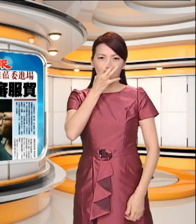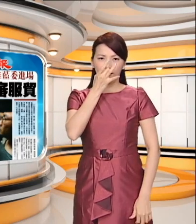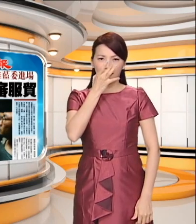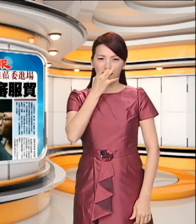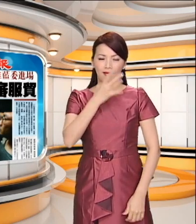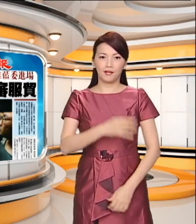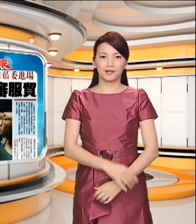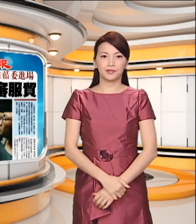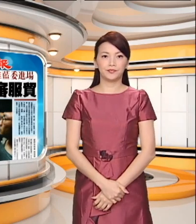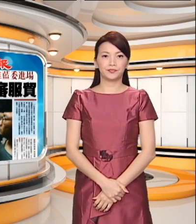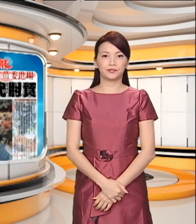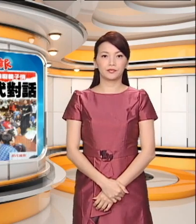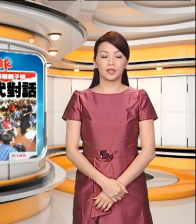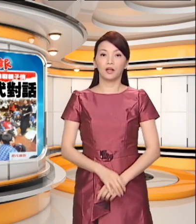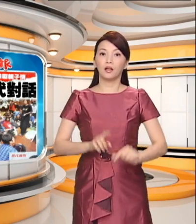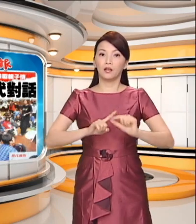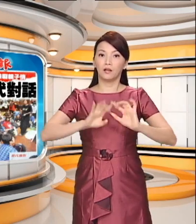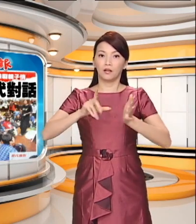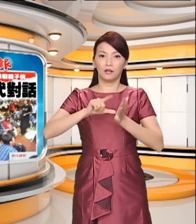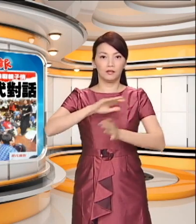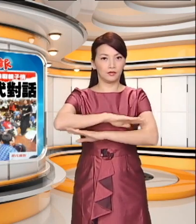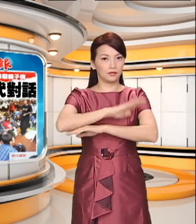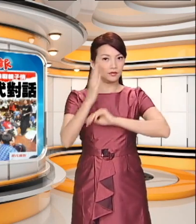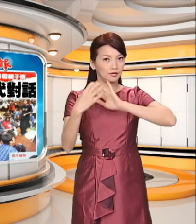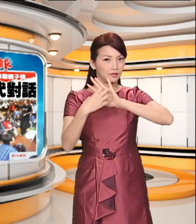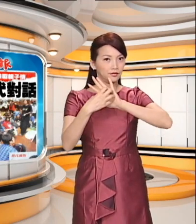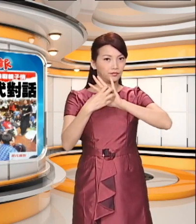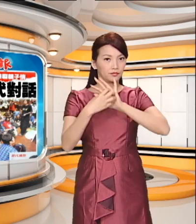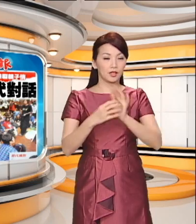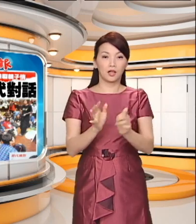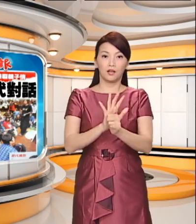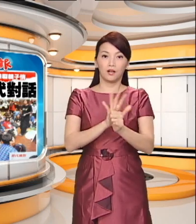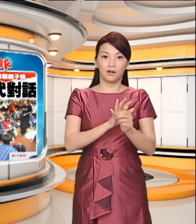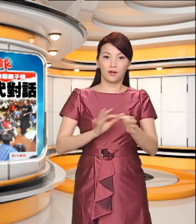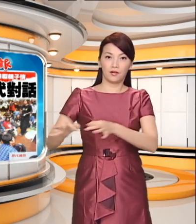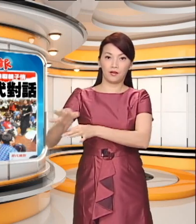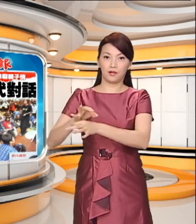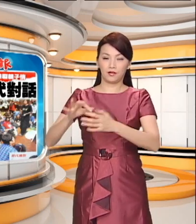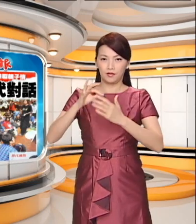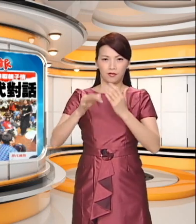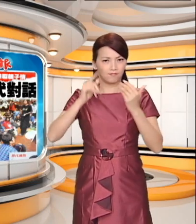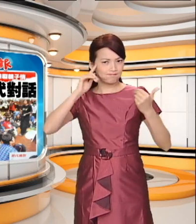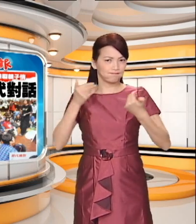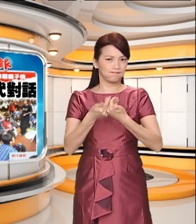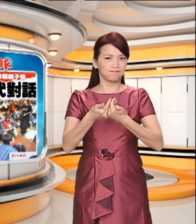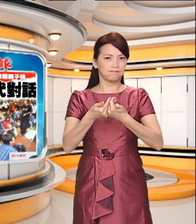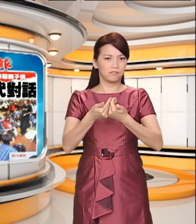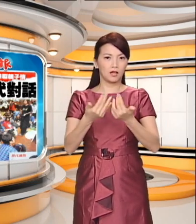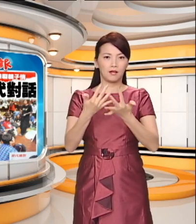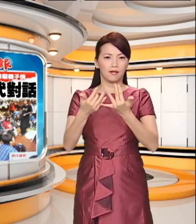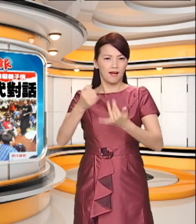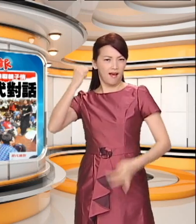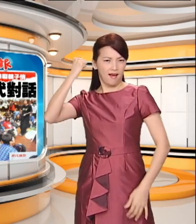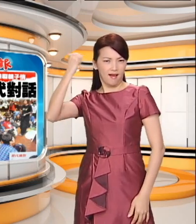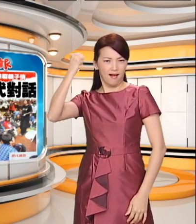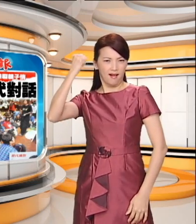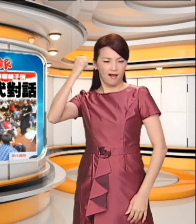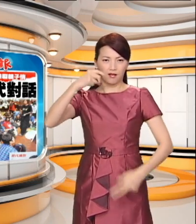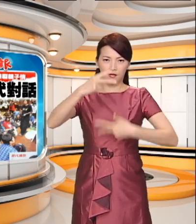而中国时报则是报道，学生反服贸抗争超过了2个礼拜，部分家庭也浮